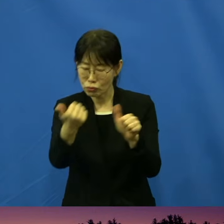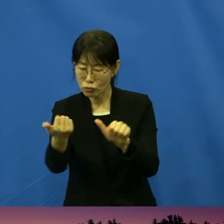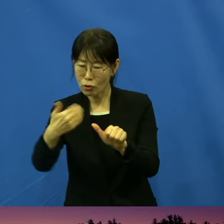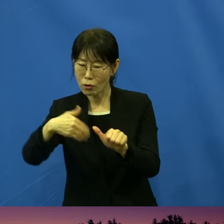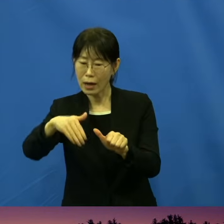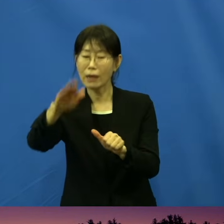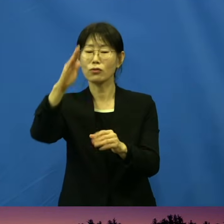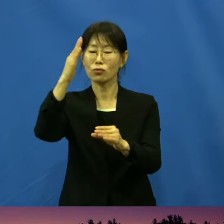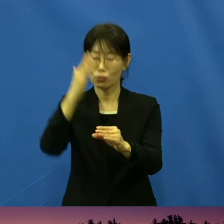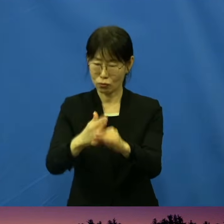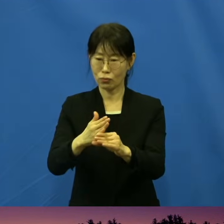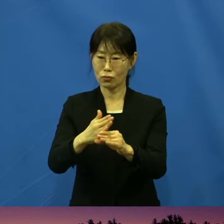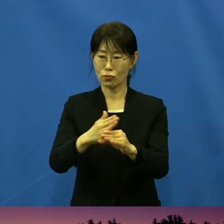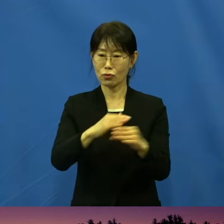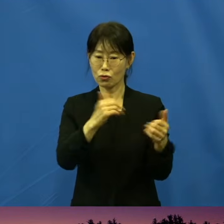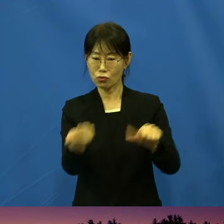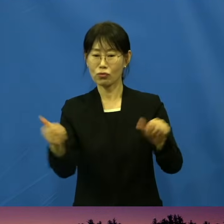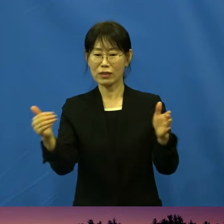거예요.